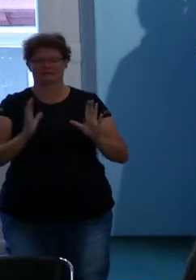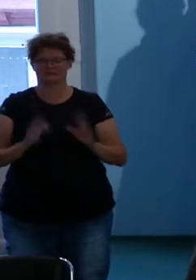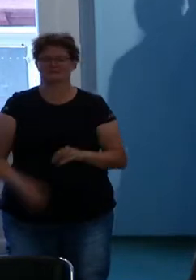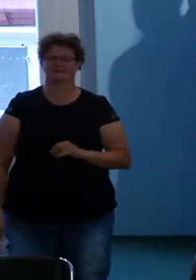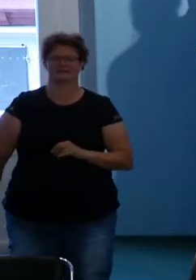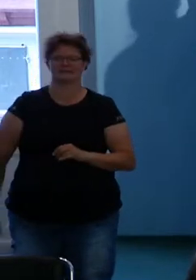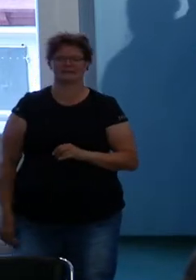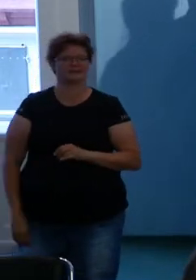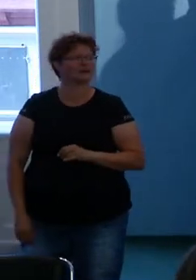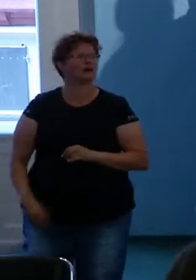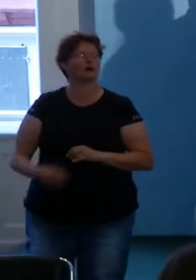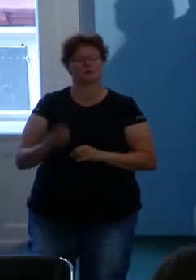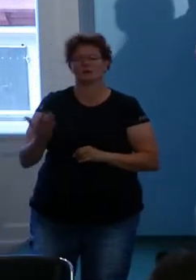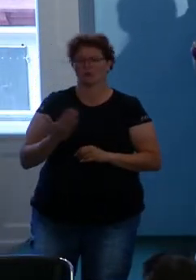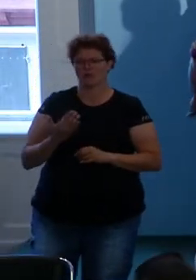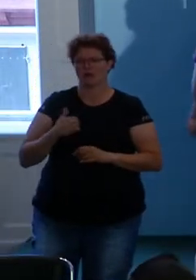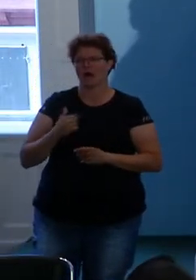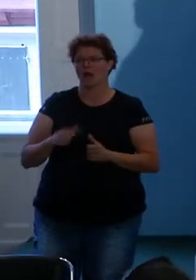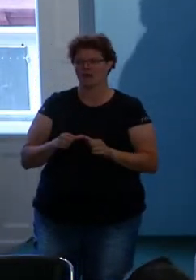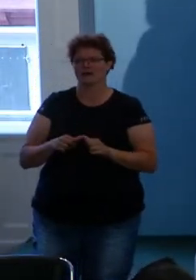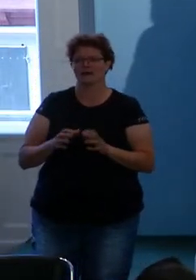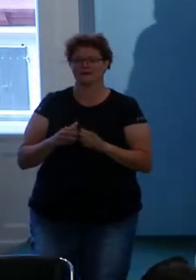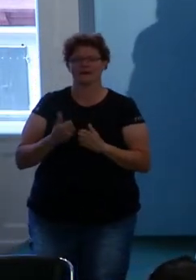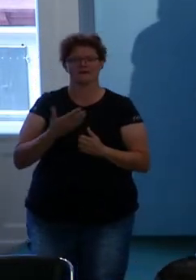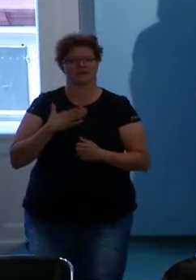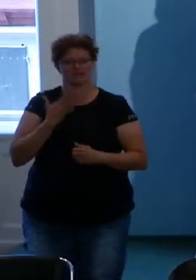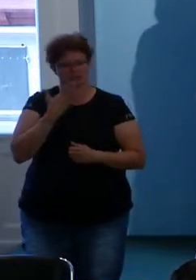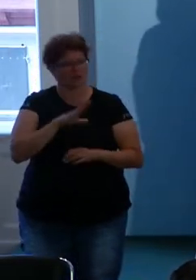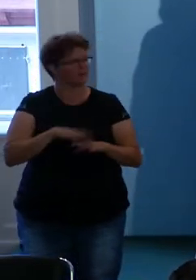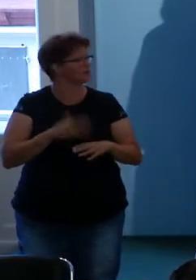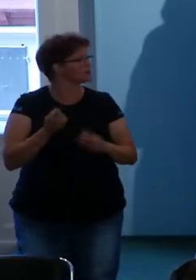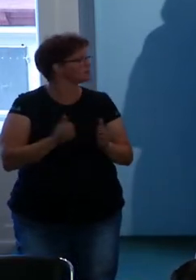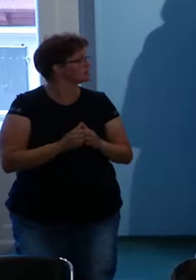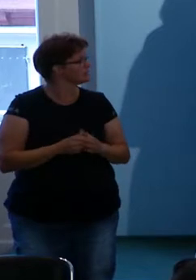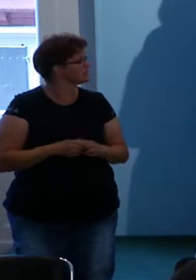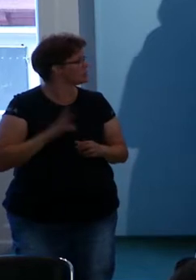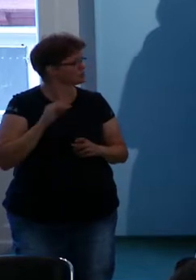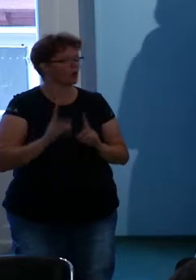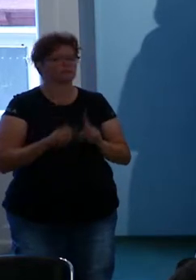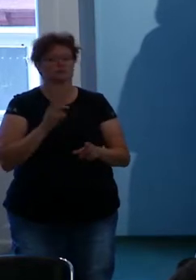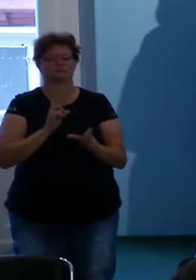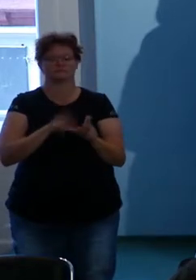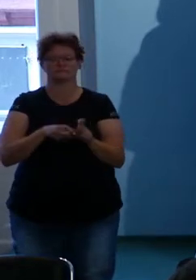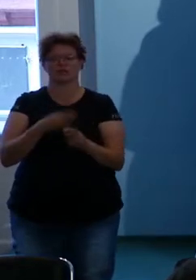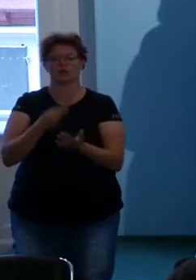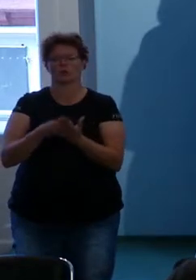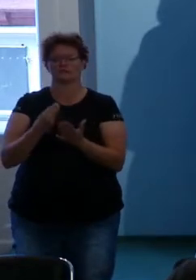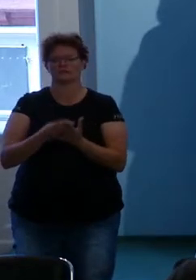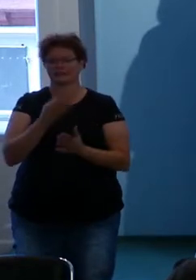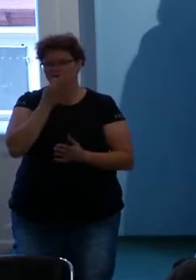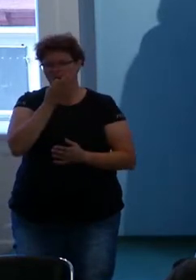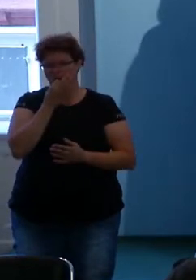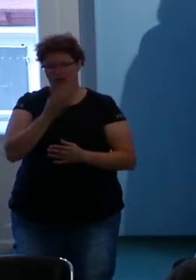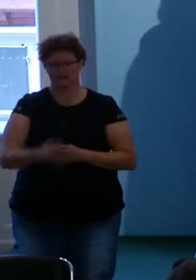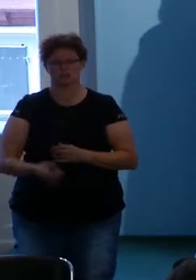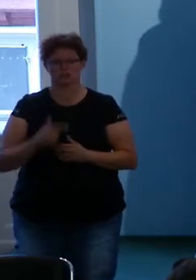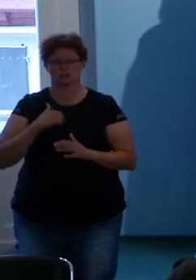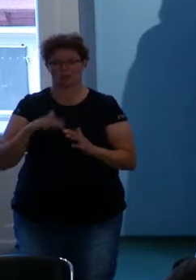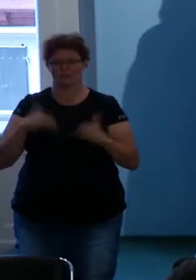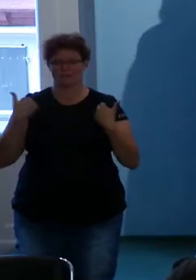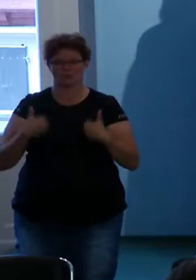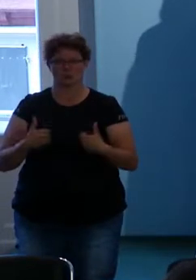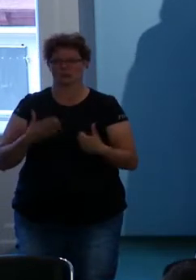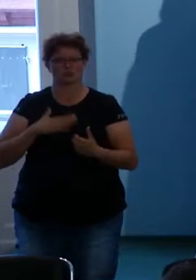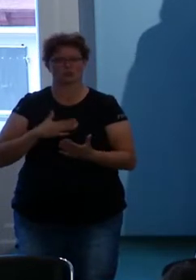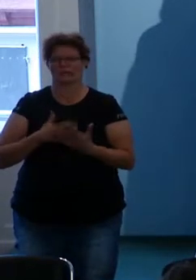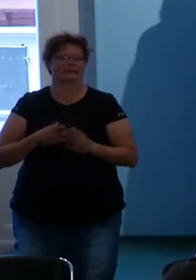här. De kommer, jag lovar det. Men jag tror att du vill respondera på något som kom upp här. Ja, först vill jag bara haka på det här med kostnadsfrågan. Personligen så är det inte